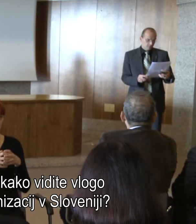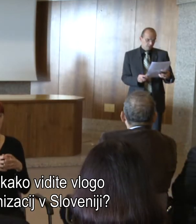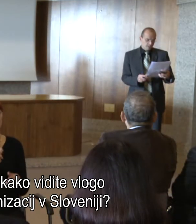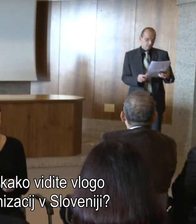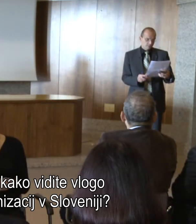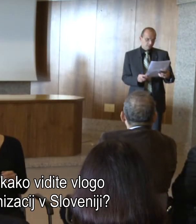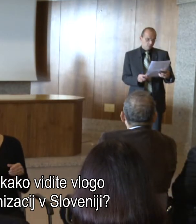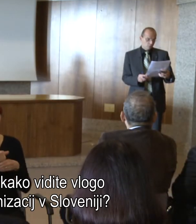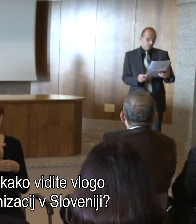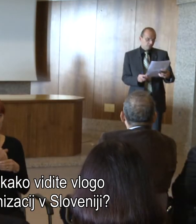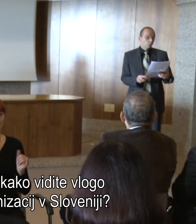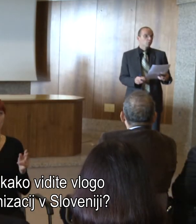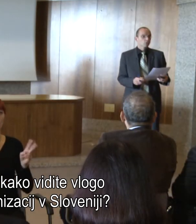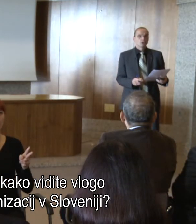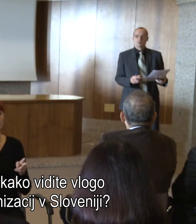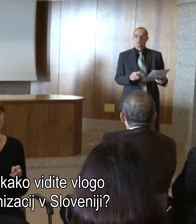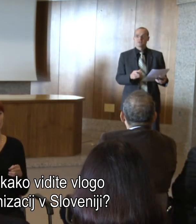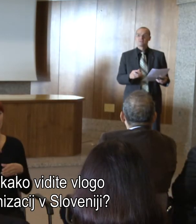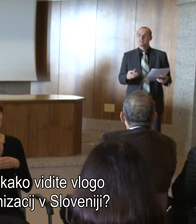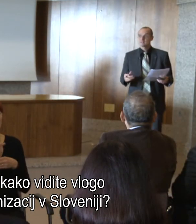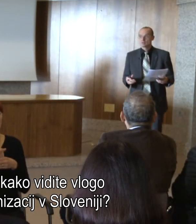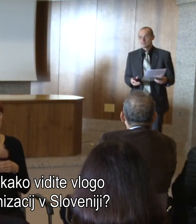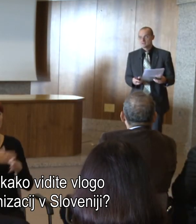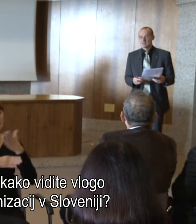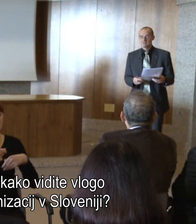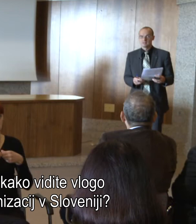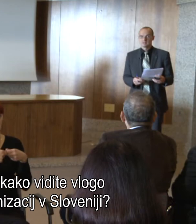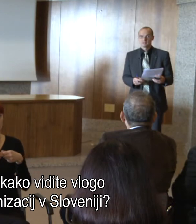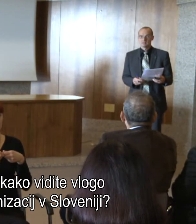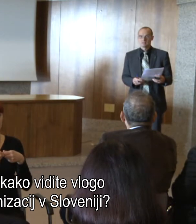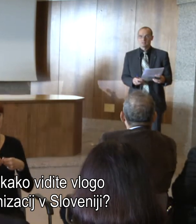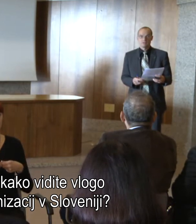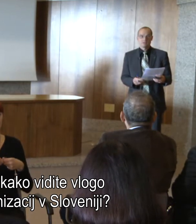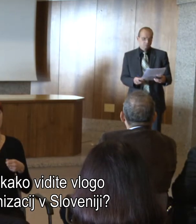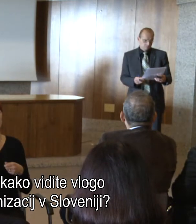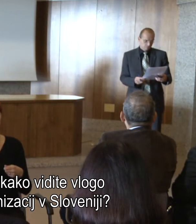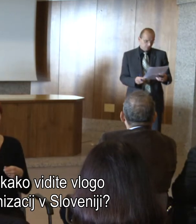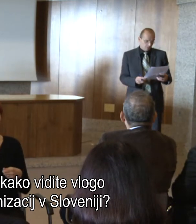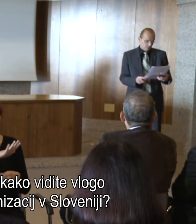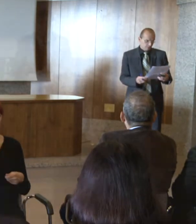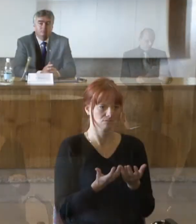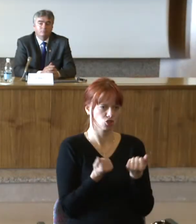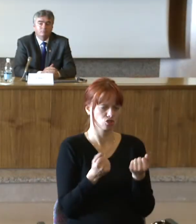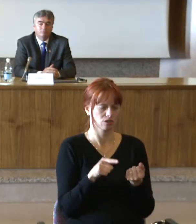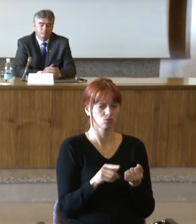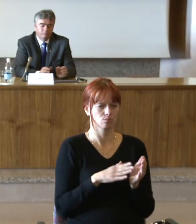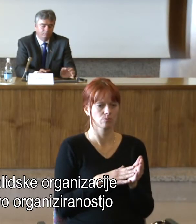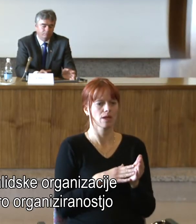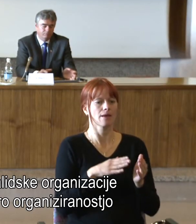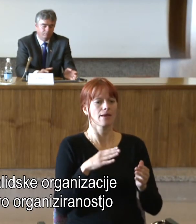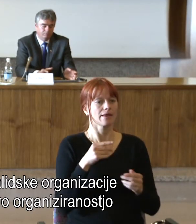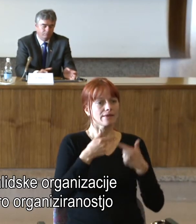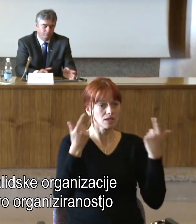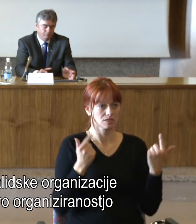Druga tema je, kako vidite vlogo invalidskih organizacij v Sloveniji? In jasno,